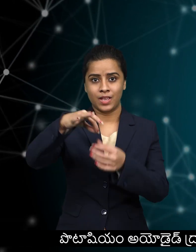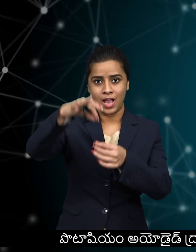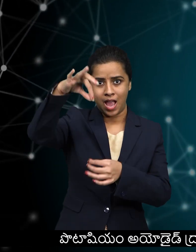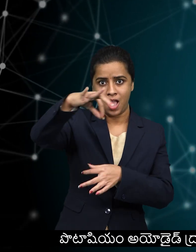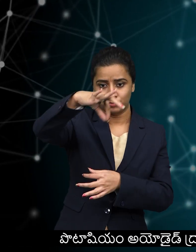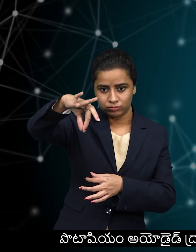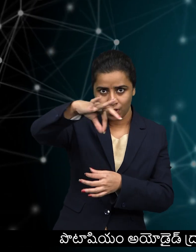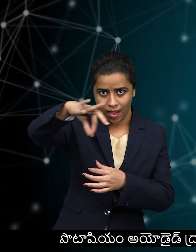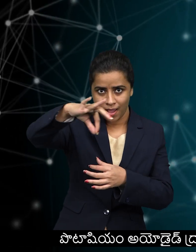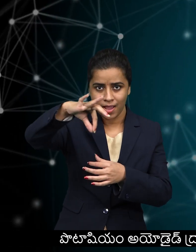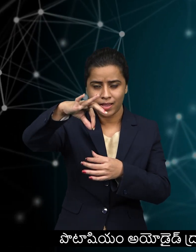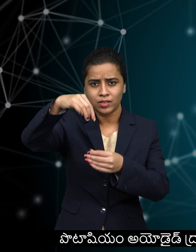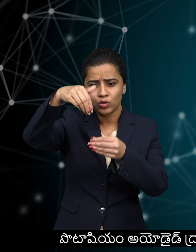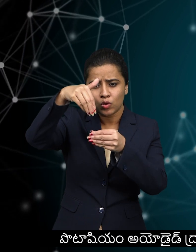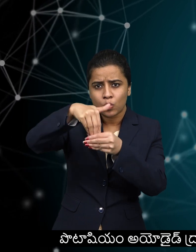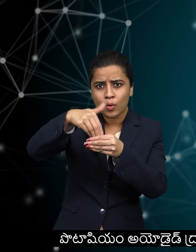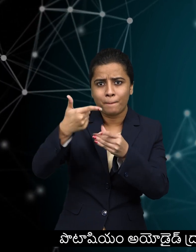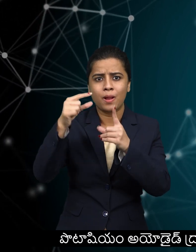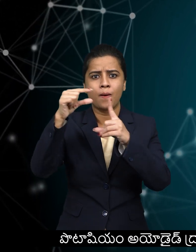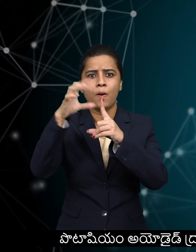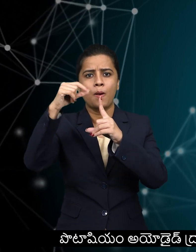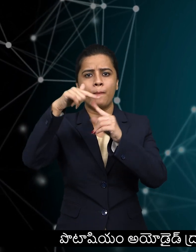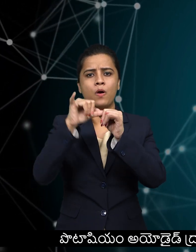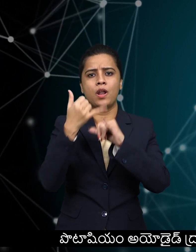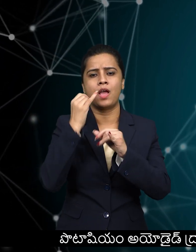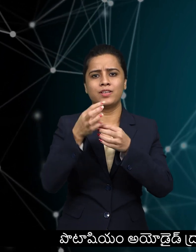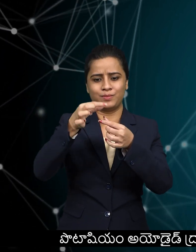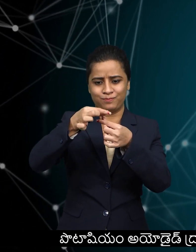పొటాషియం అయోడైడ్ ద్రావణాన్ని కలిగి ఉన్న టెస్ట్ ట్యూబ్ను